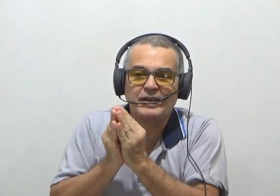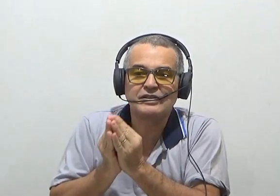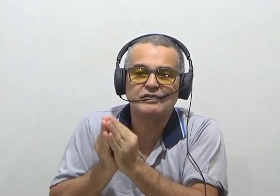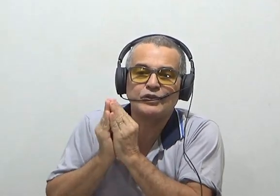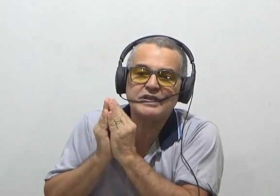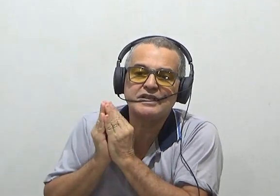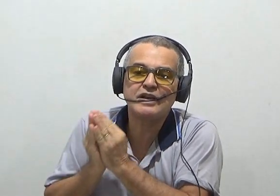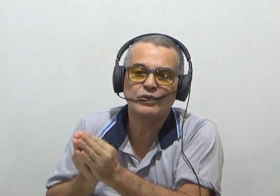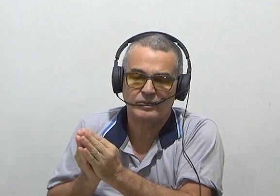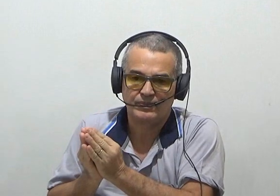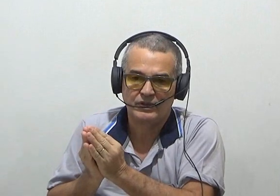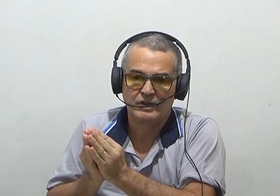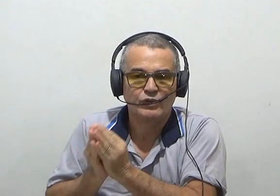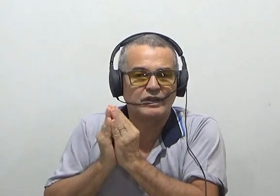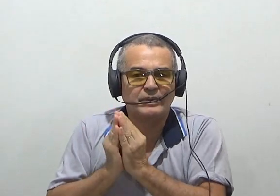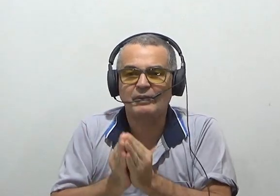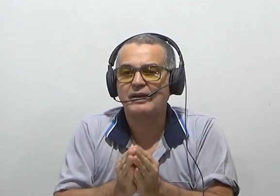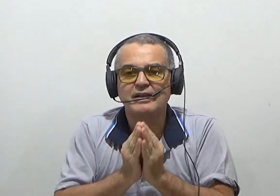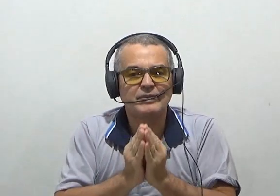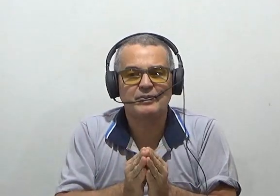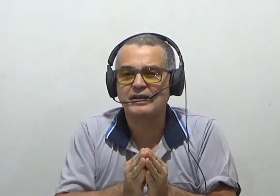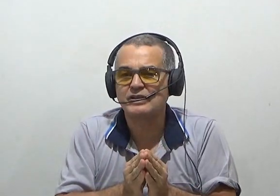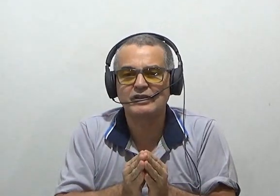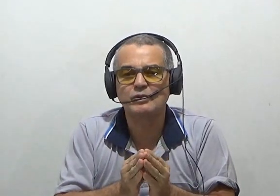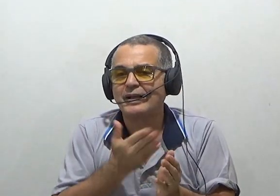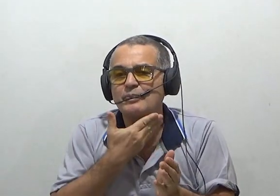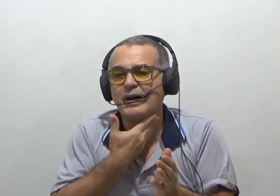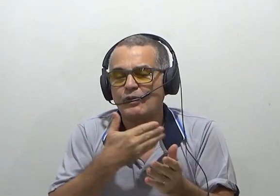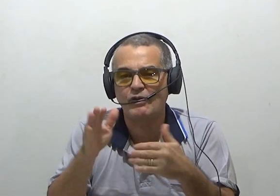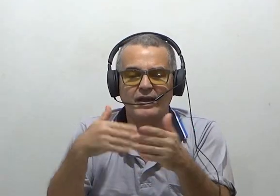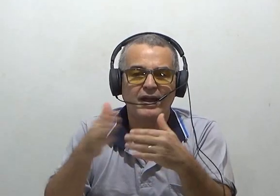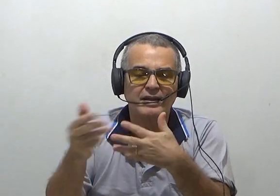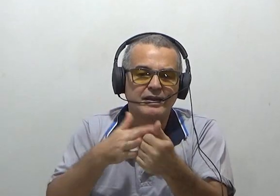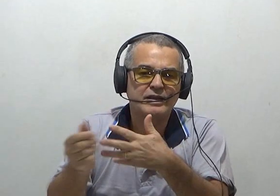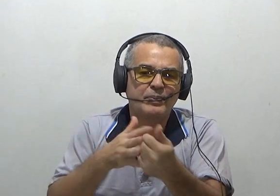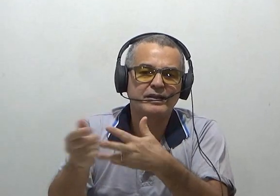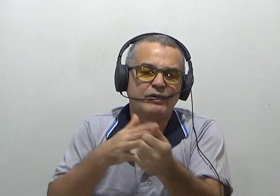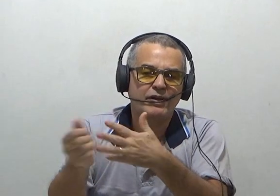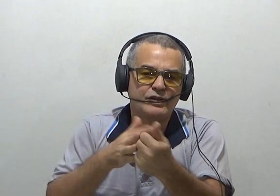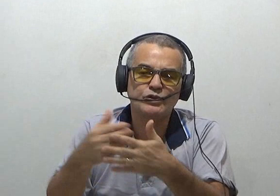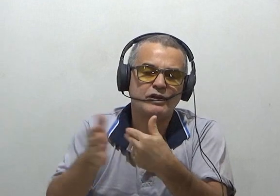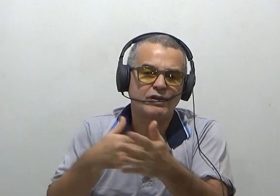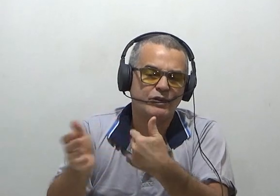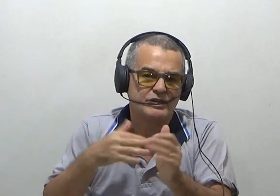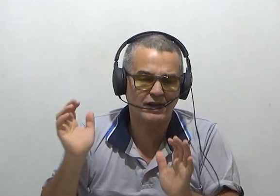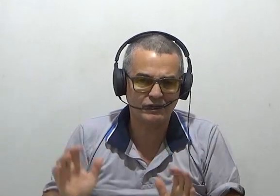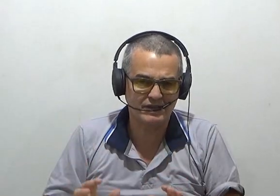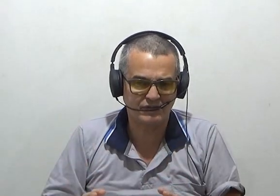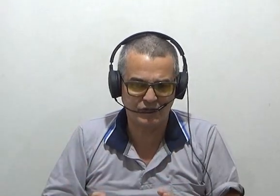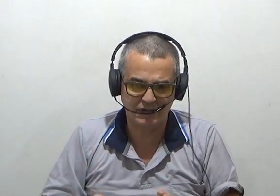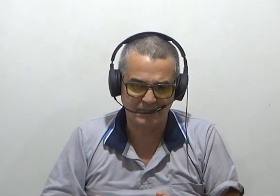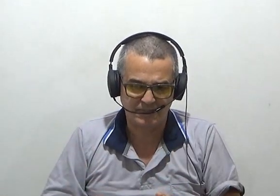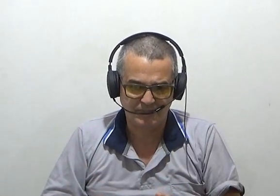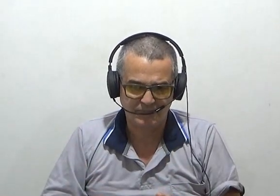na perspectiva do ensino. Não estou trabalhando na perspectiva de um bate-papo qualquer e de perder qualquer assunto e qualquer coisa jogar a